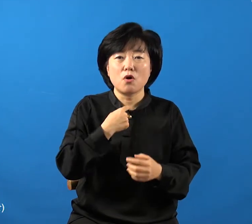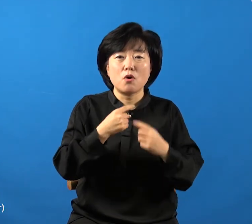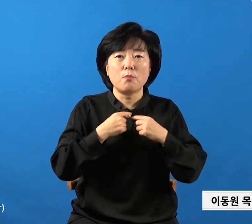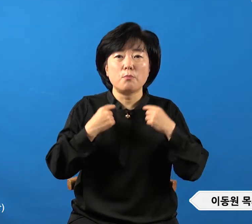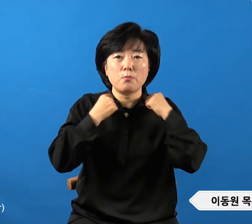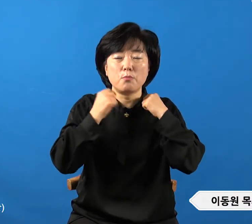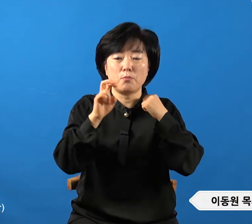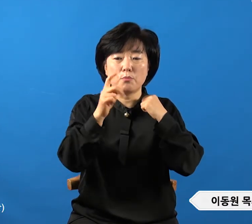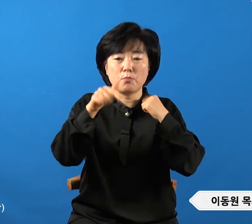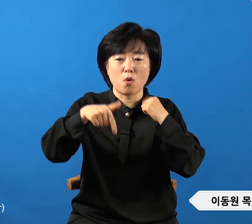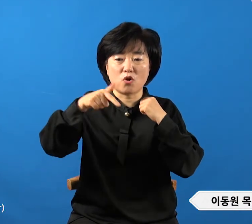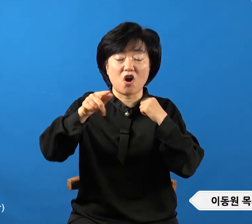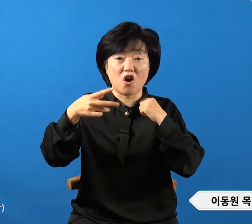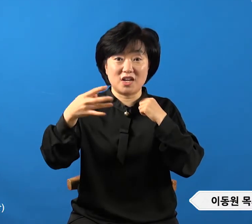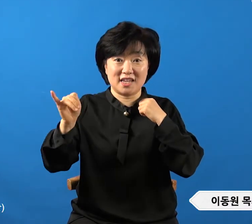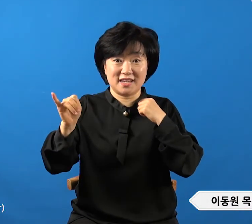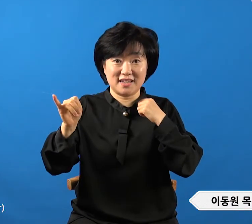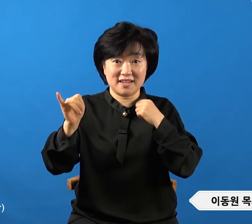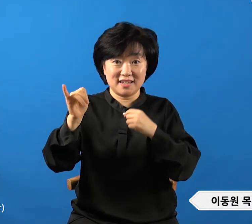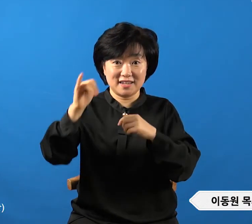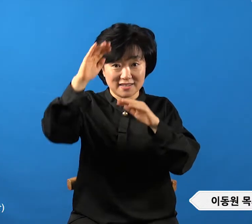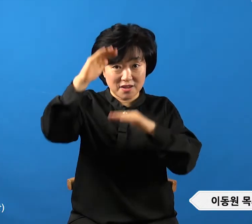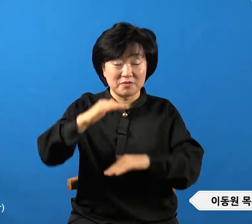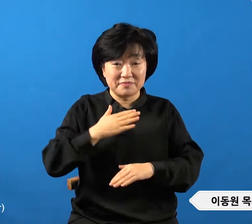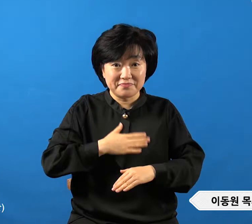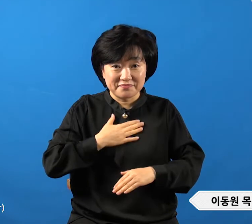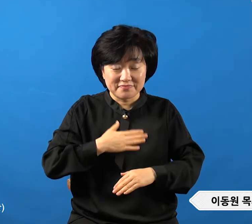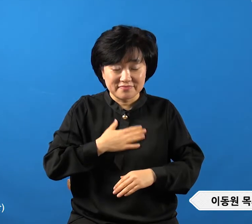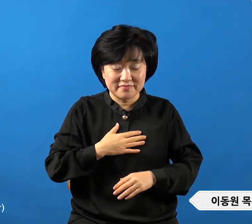그 글을 여러분이 다 기억하실 것입니다.